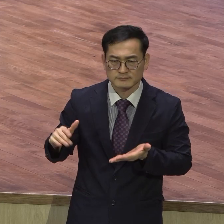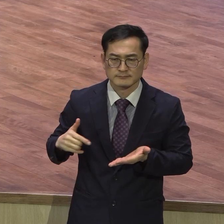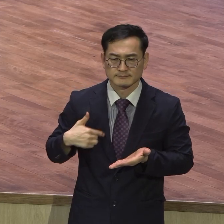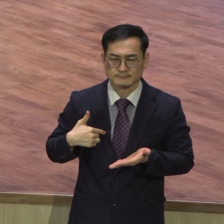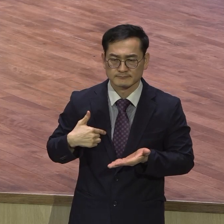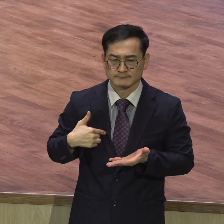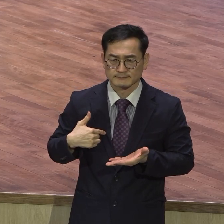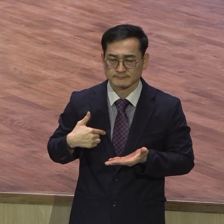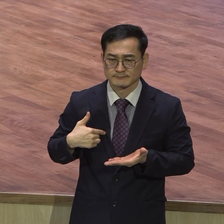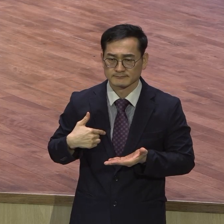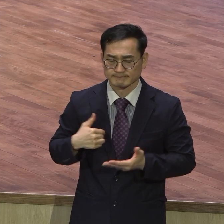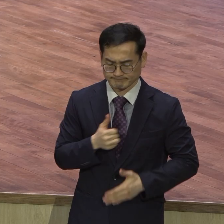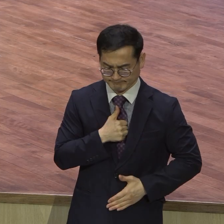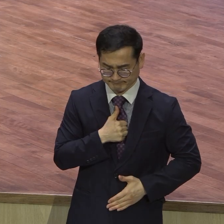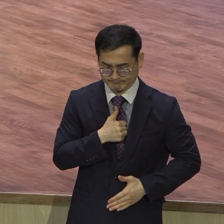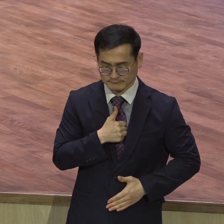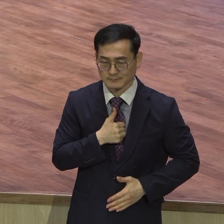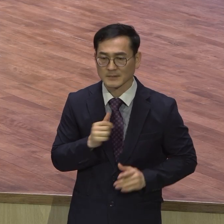돼요.